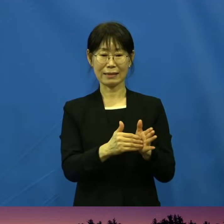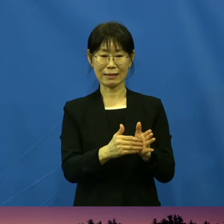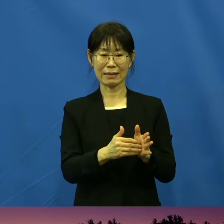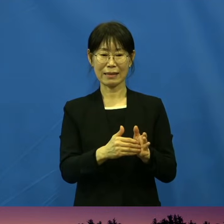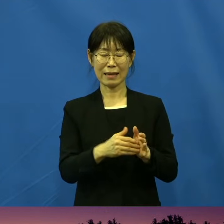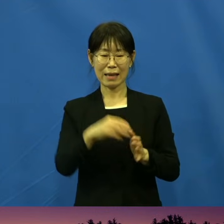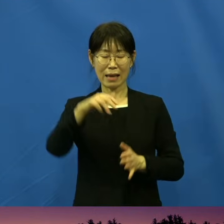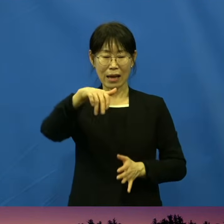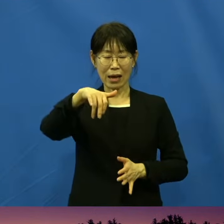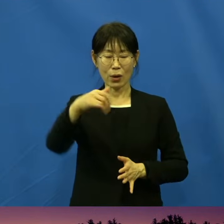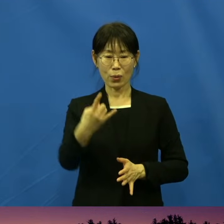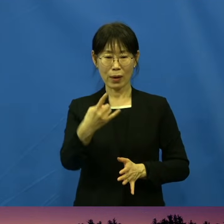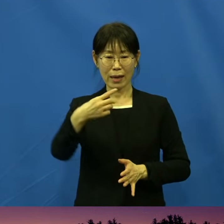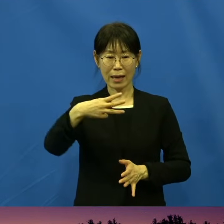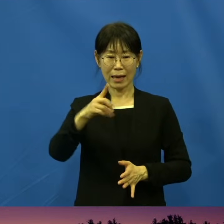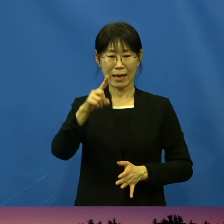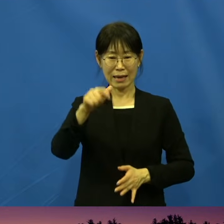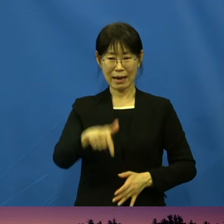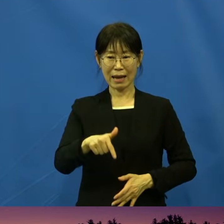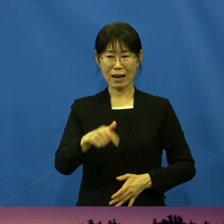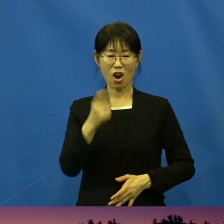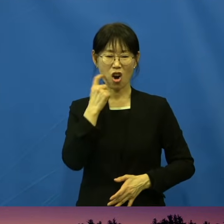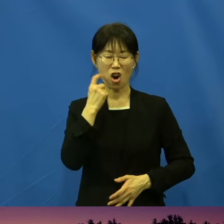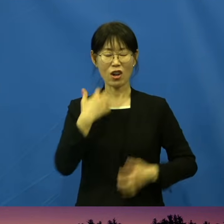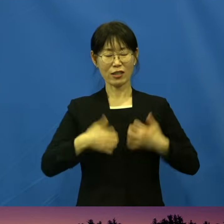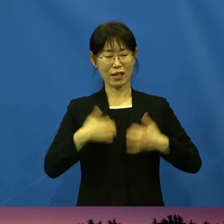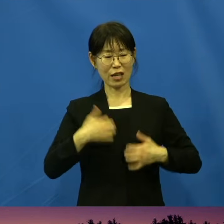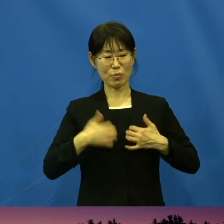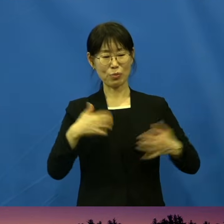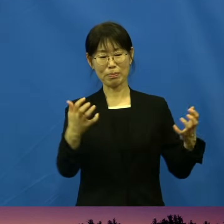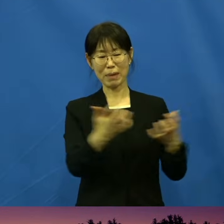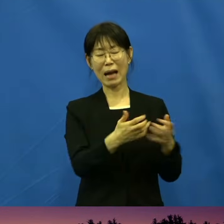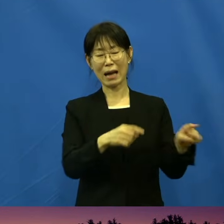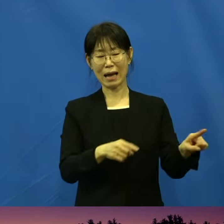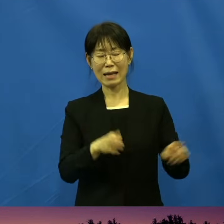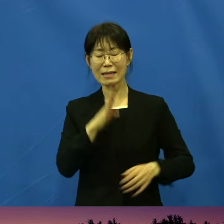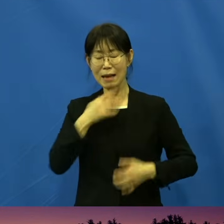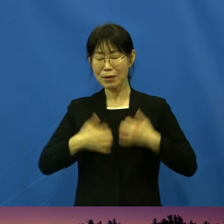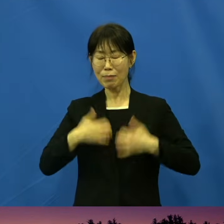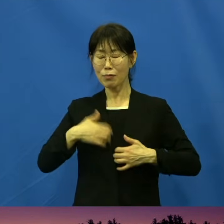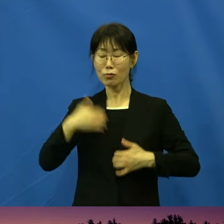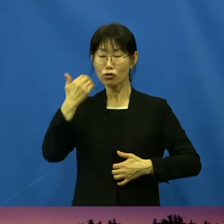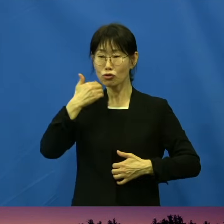쾌락들이 있는 거지 기쁨이 없는 거예요. 기쁨은 그리스도만 주실 수 있는 거예요.